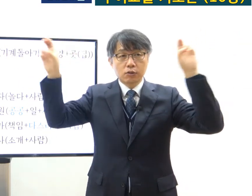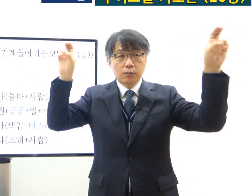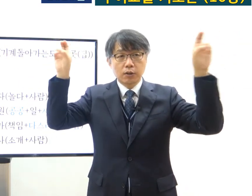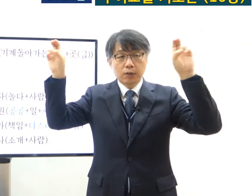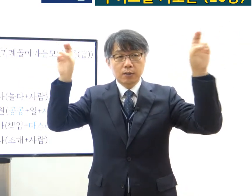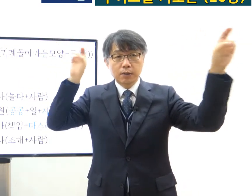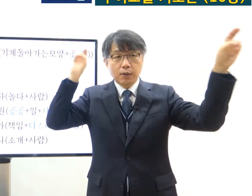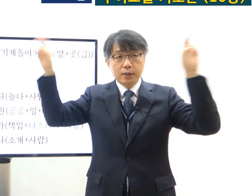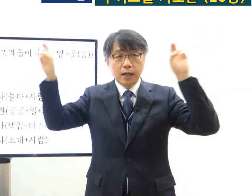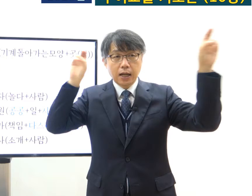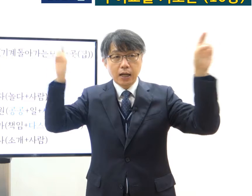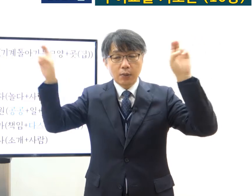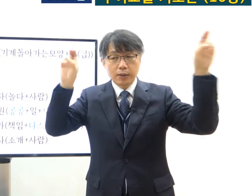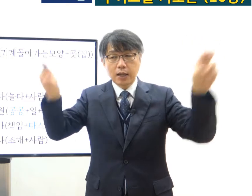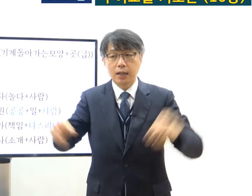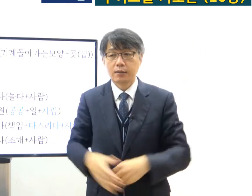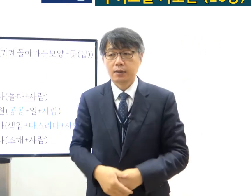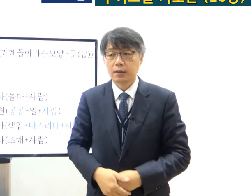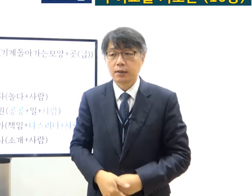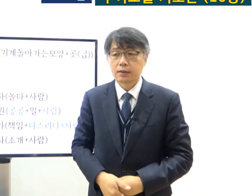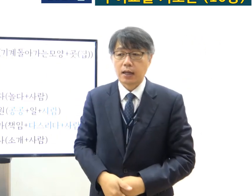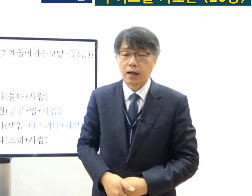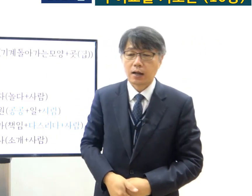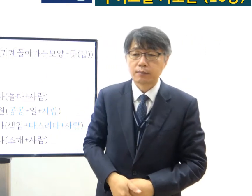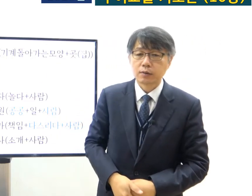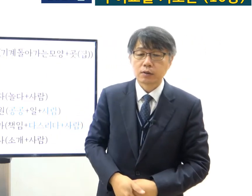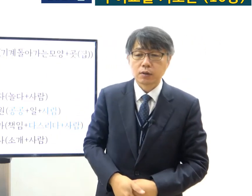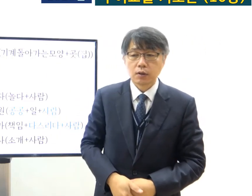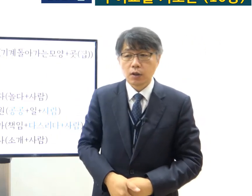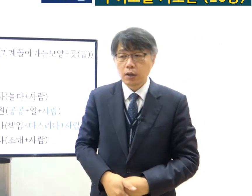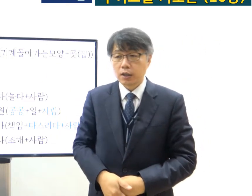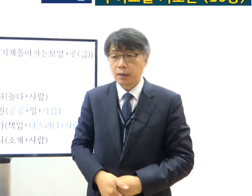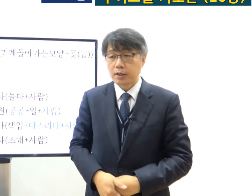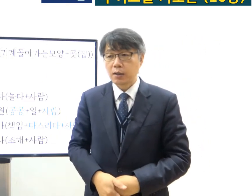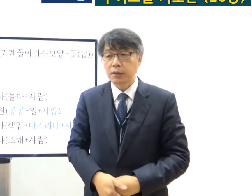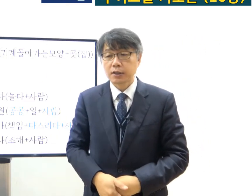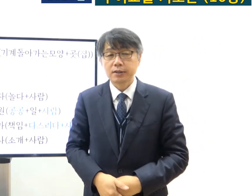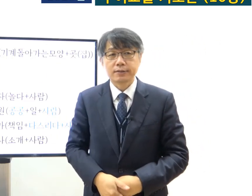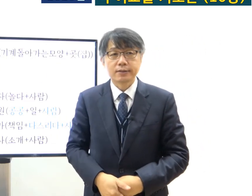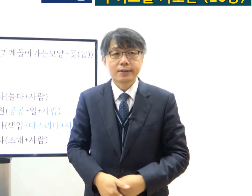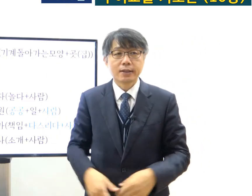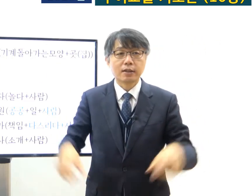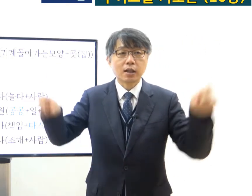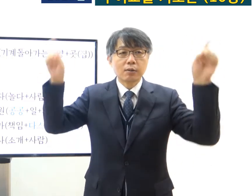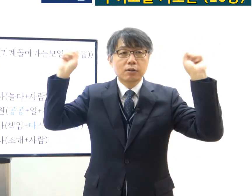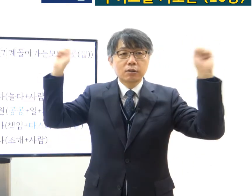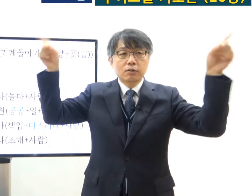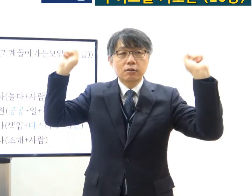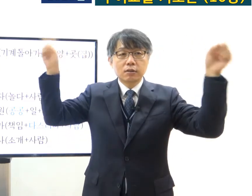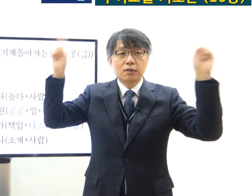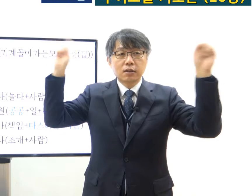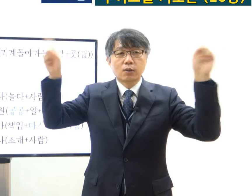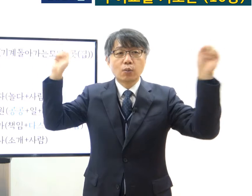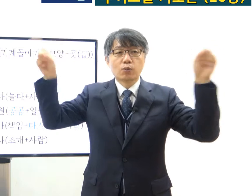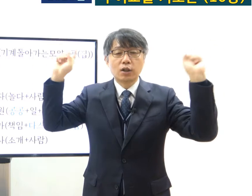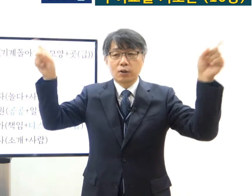주시면 회사입니다. 회사. 자, 그 다음에 실업자는 이렇게 하면 이렇게 노는 거예요. 노는